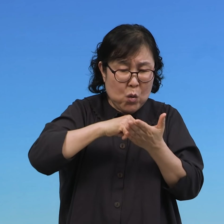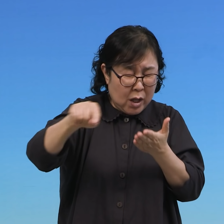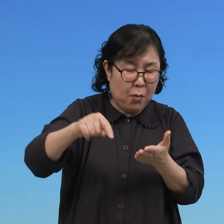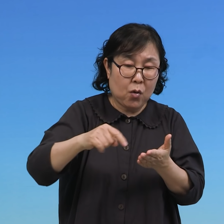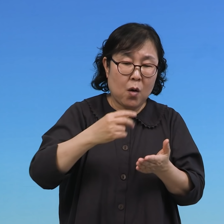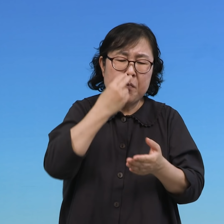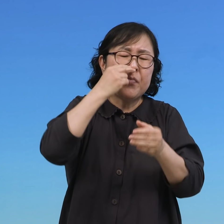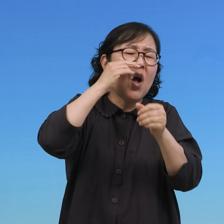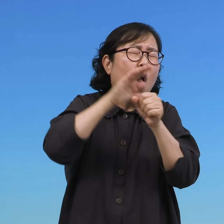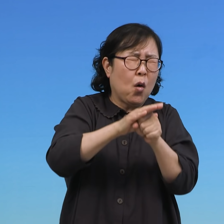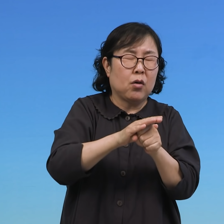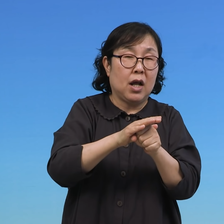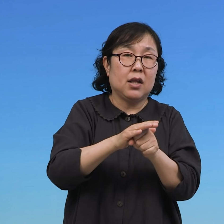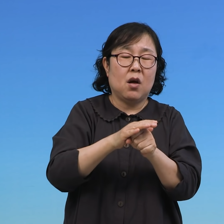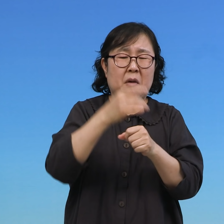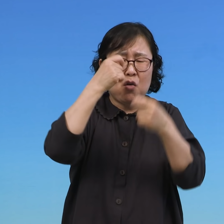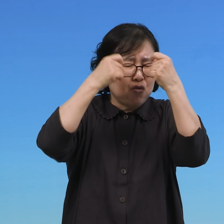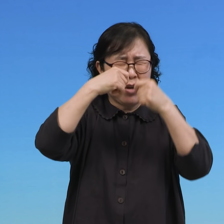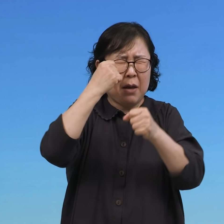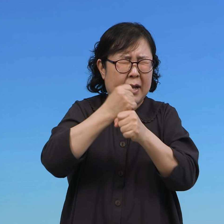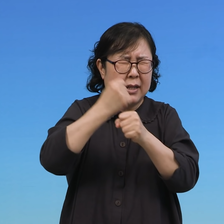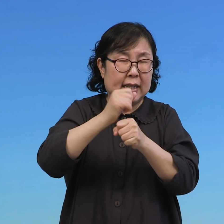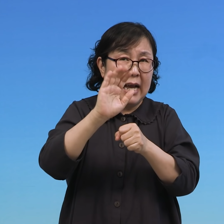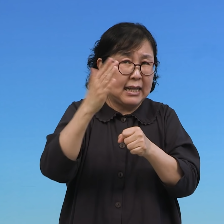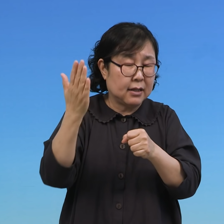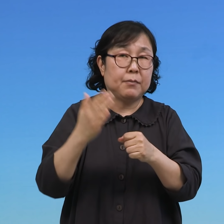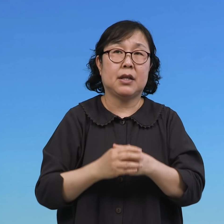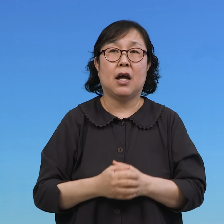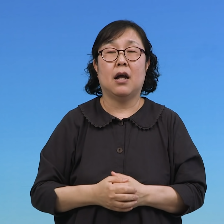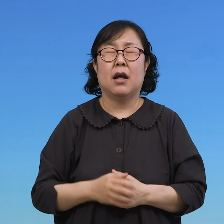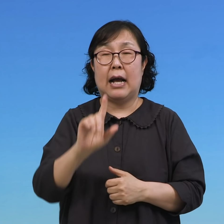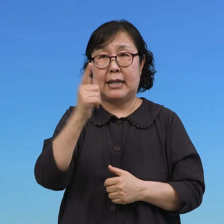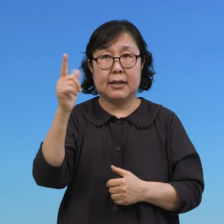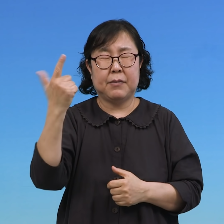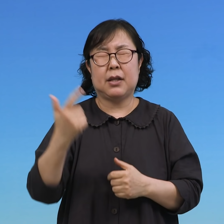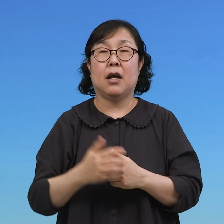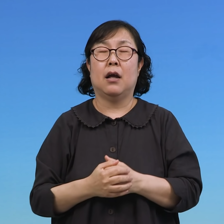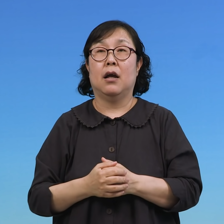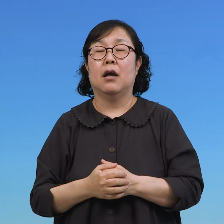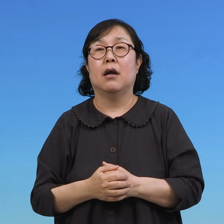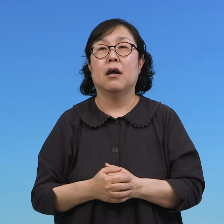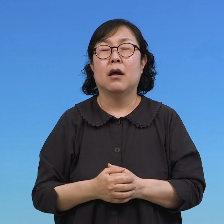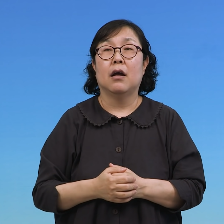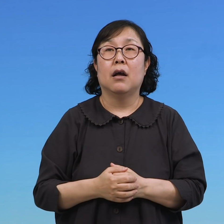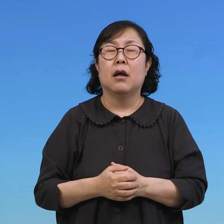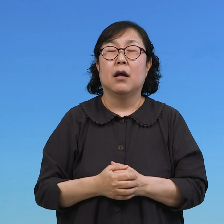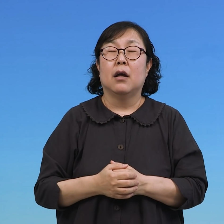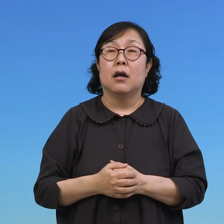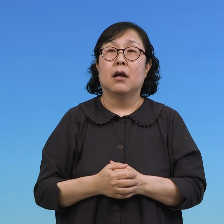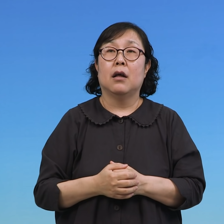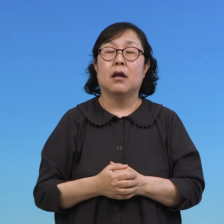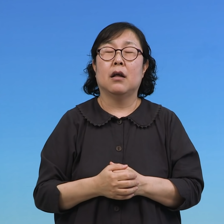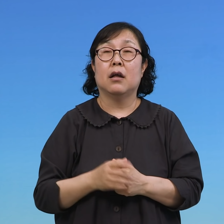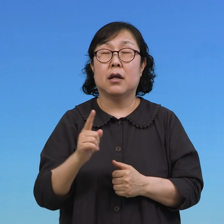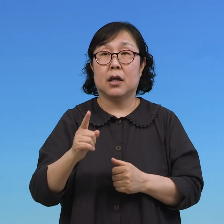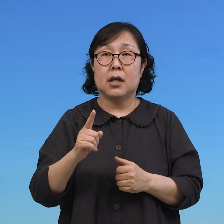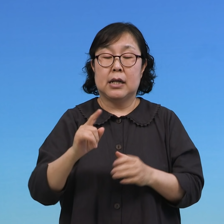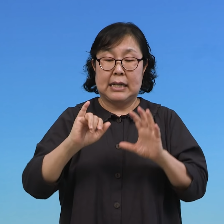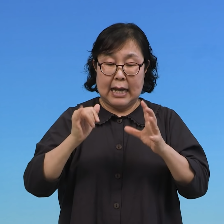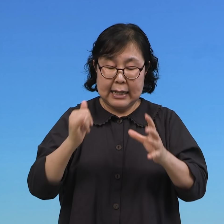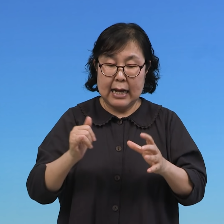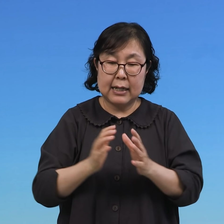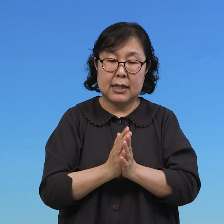억울해서 울도록 하는 그 길로 인도하시겠습니까? 절대 그렇지 않습니다. 이 세상은요, 그